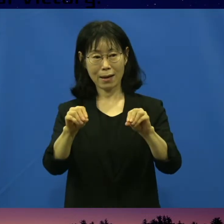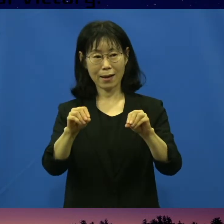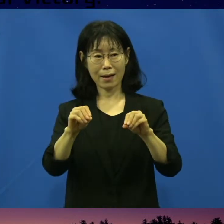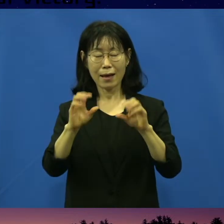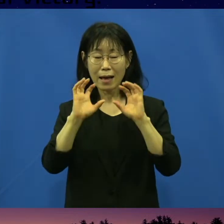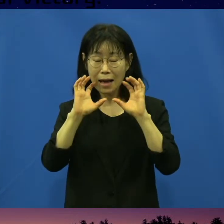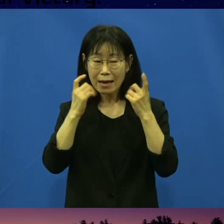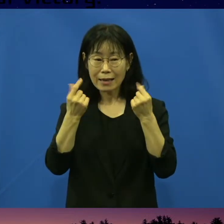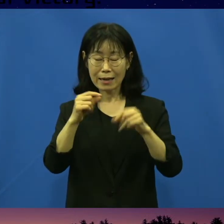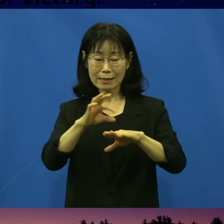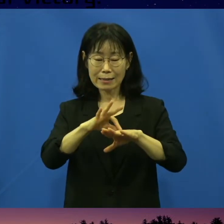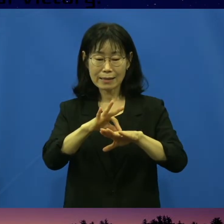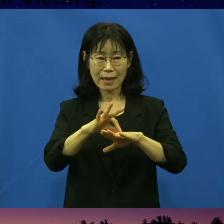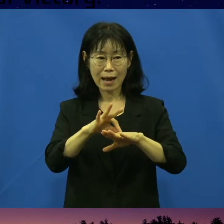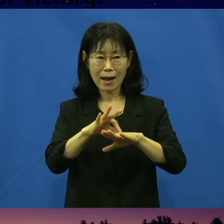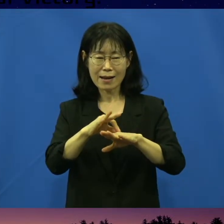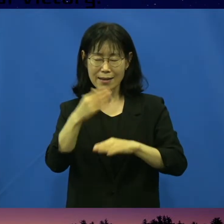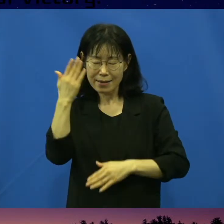기적이 일어났어요.